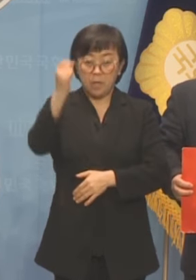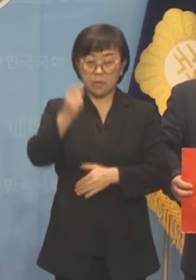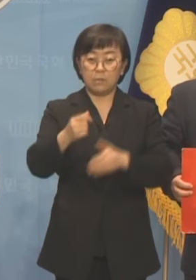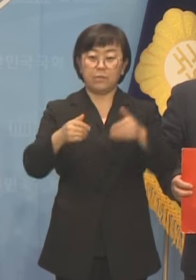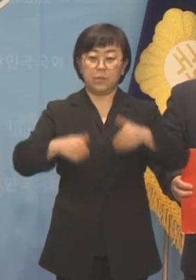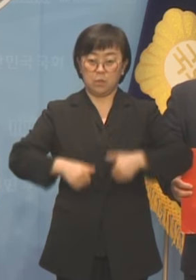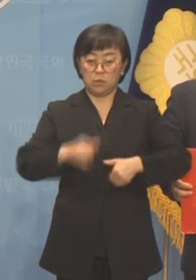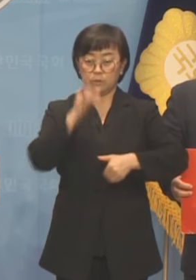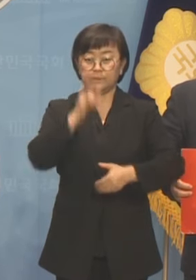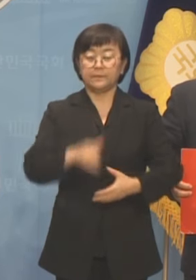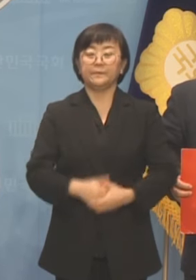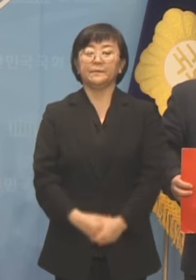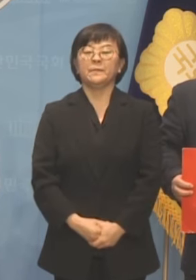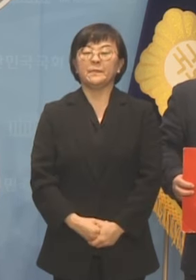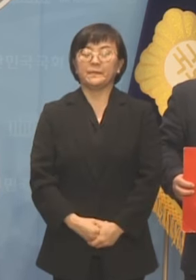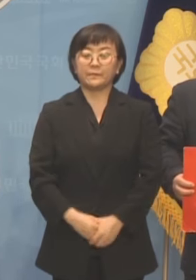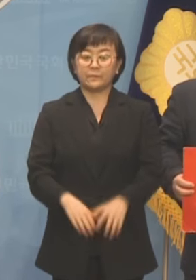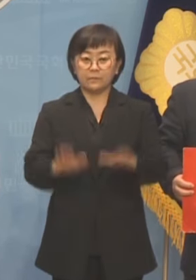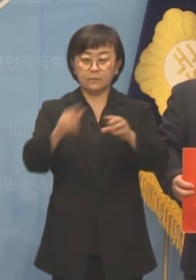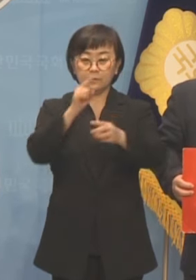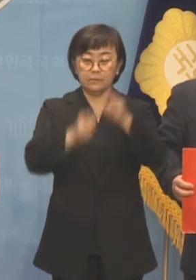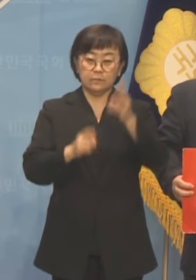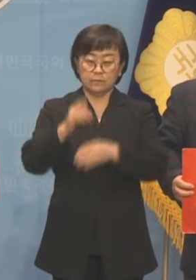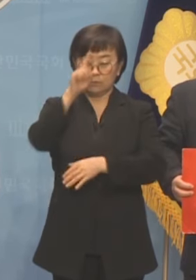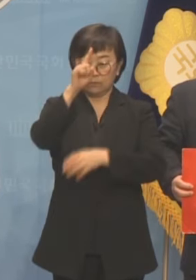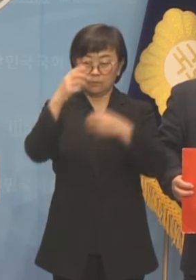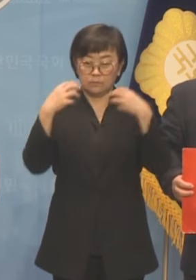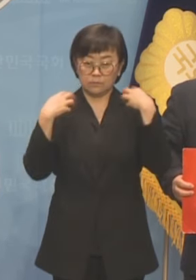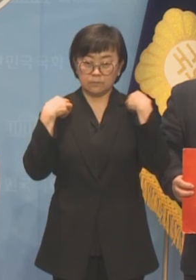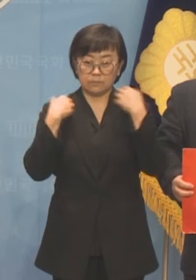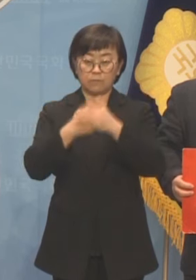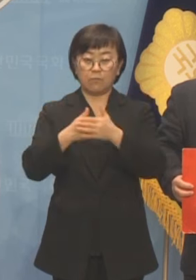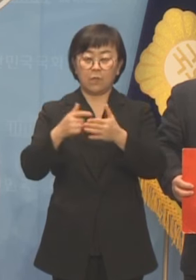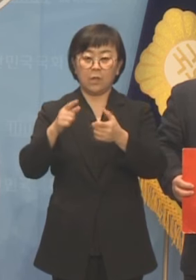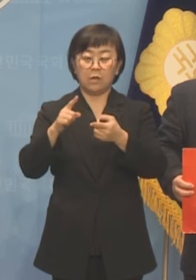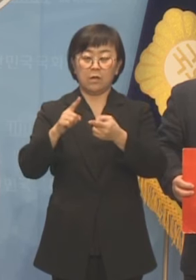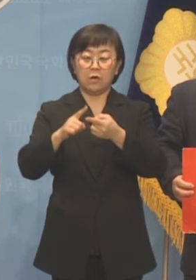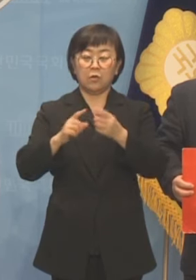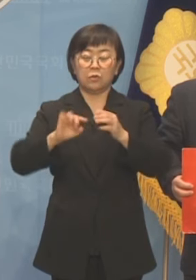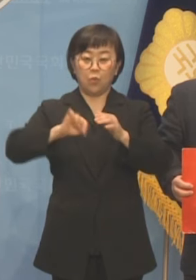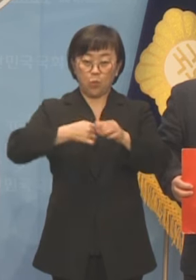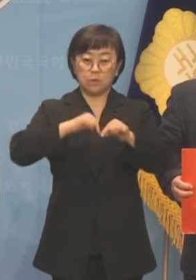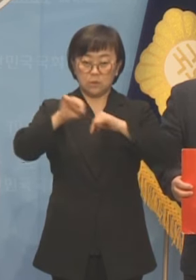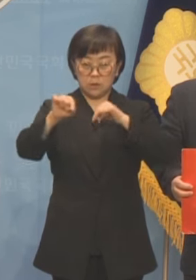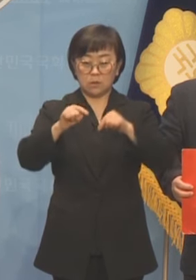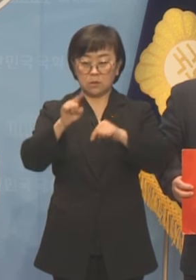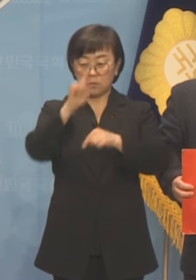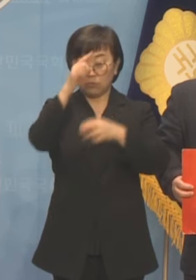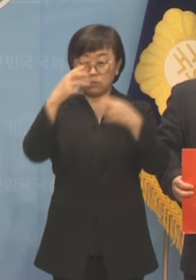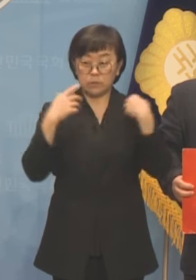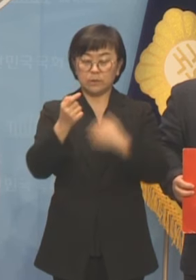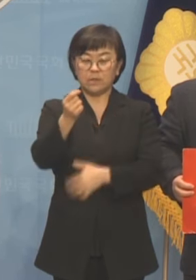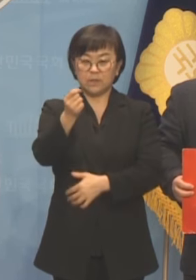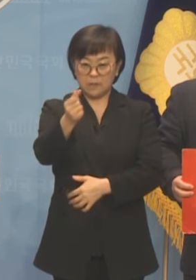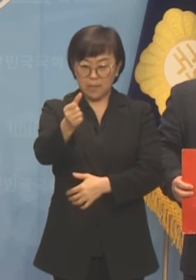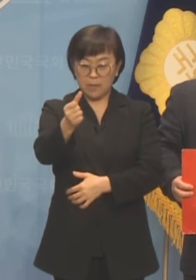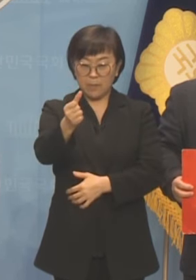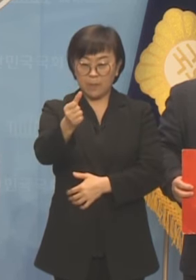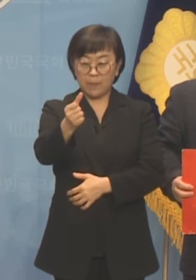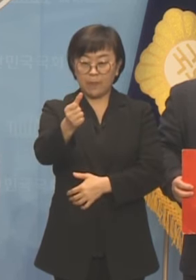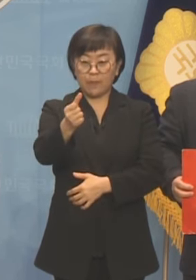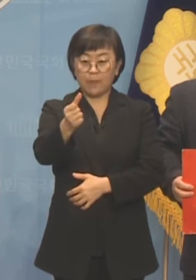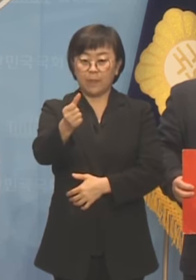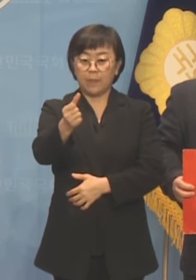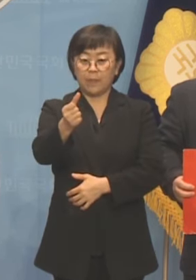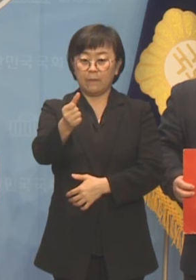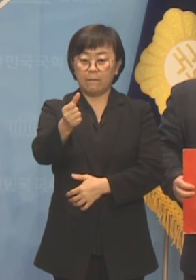이루어져야 될 것입니다 지금 윤성 정권은 윤성 족재 정권은 이 작은 티끌만한